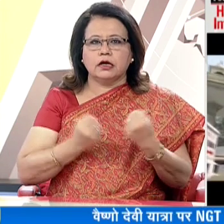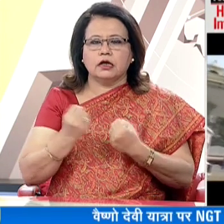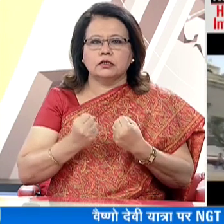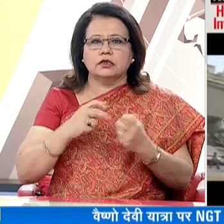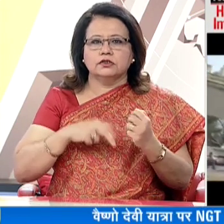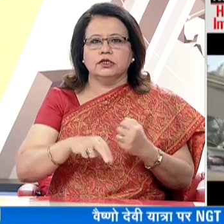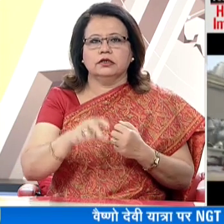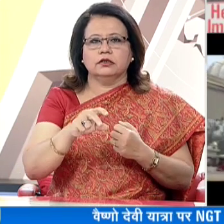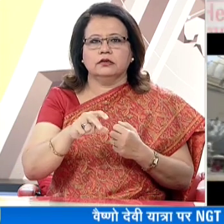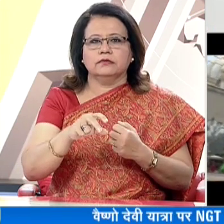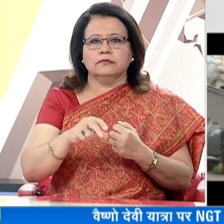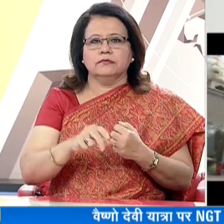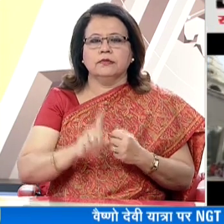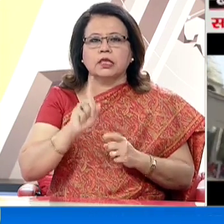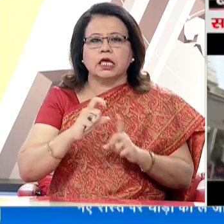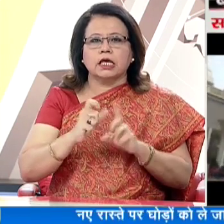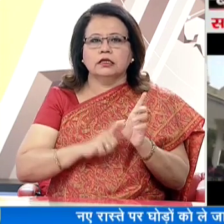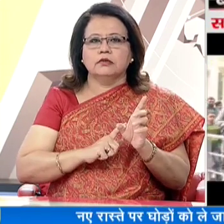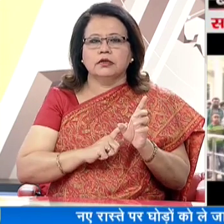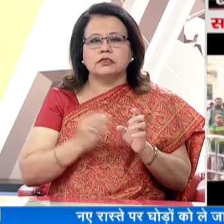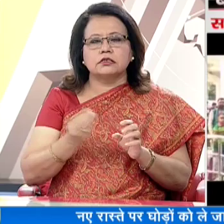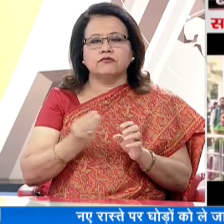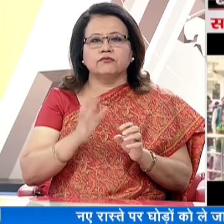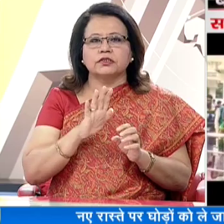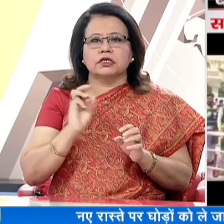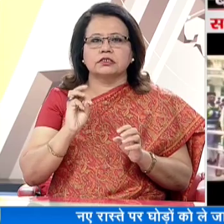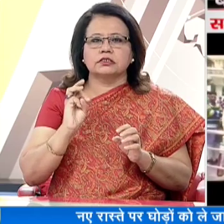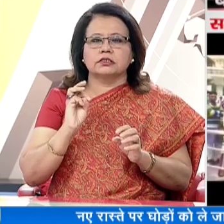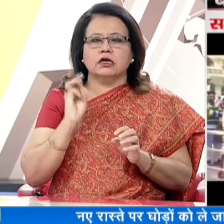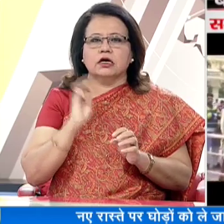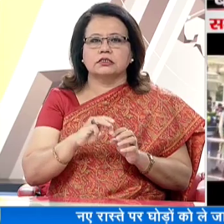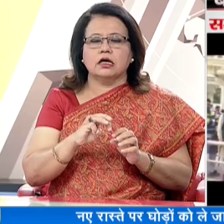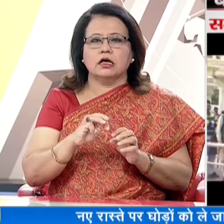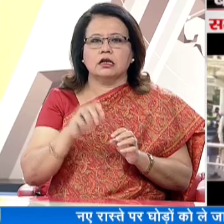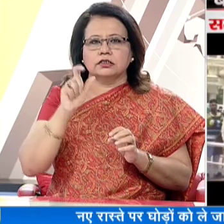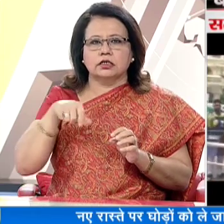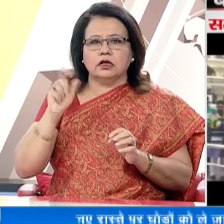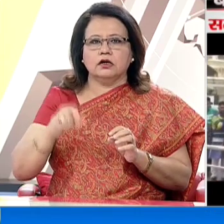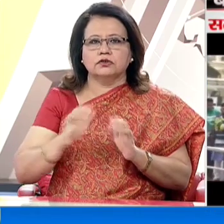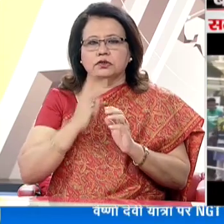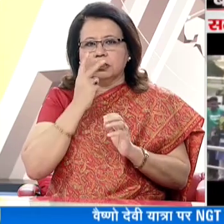बैटरी वाली कार चलेंगी। एक दिन में सिर्फ 50,000 श्रद्धालु ही दर्शन करेंगे।